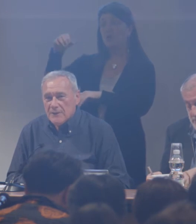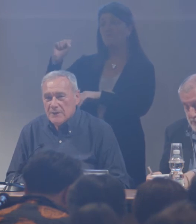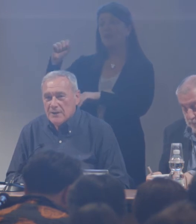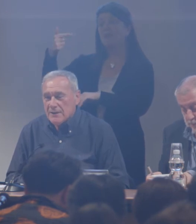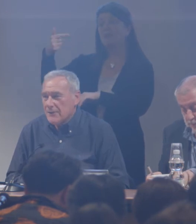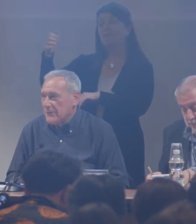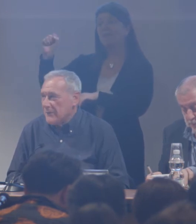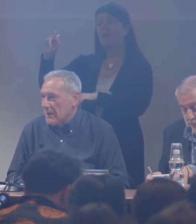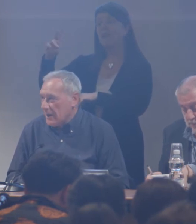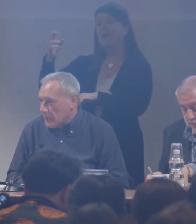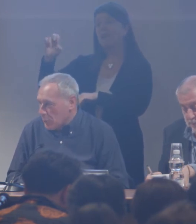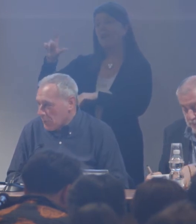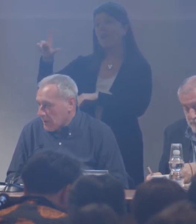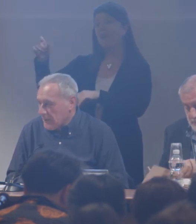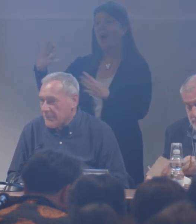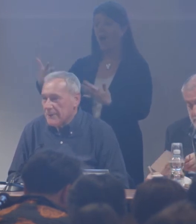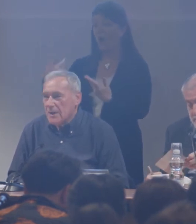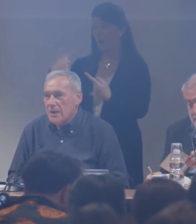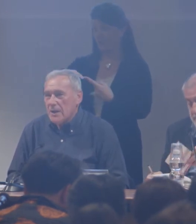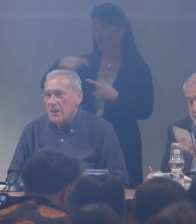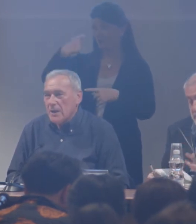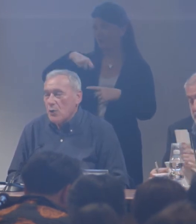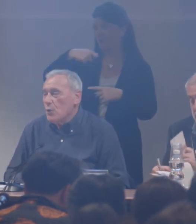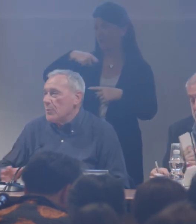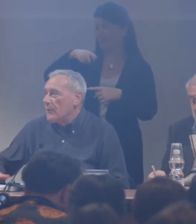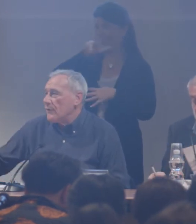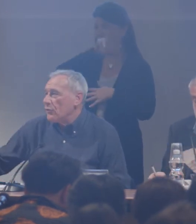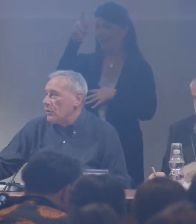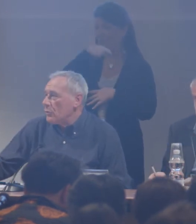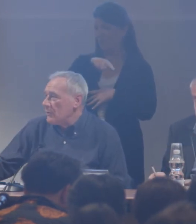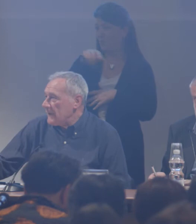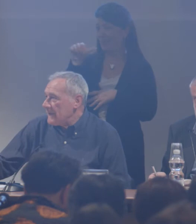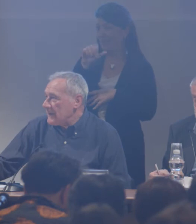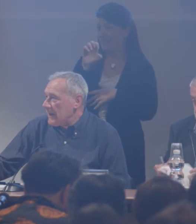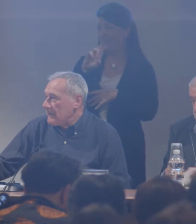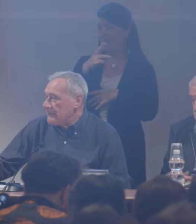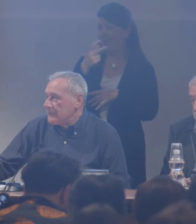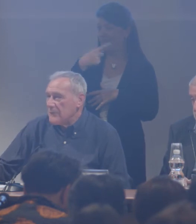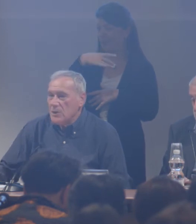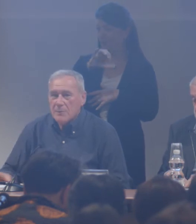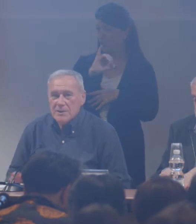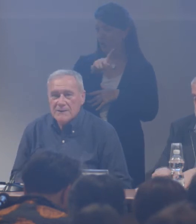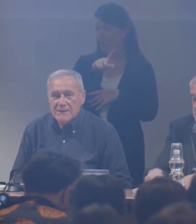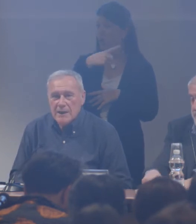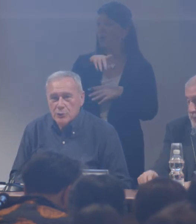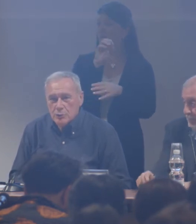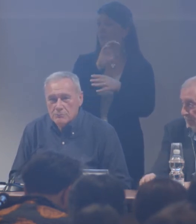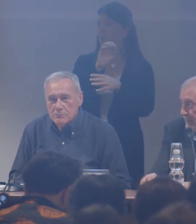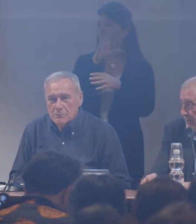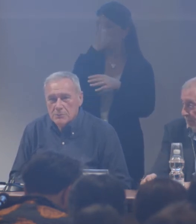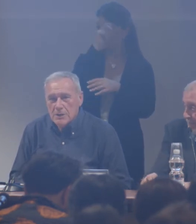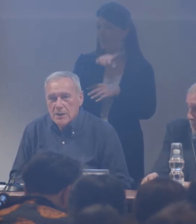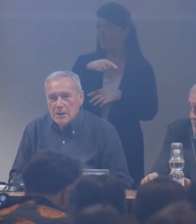oggi Presidente della Repubblica. Lui professore di università, io